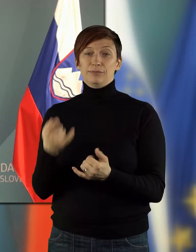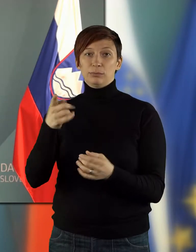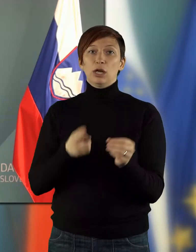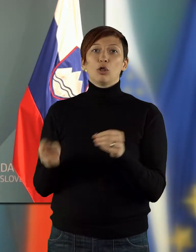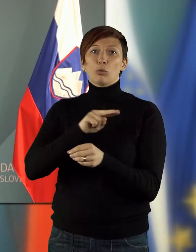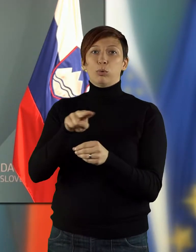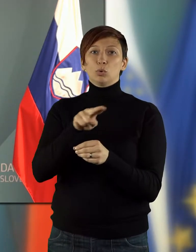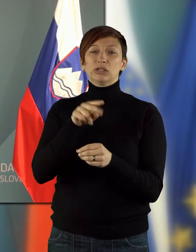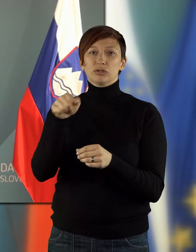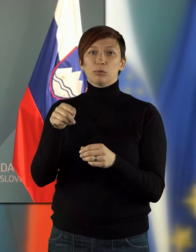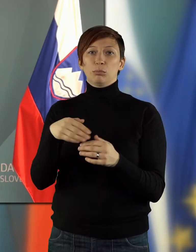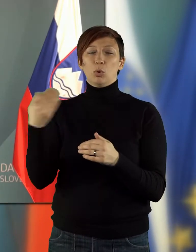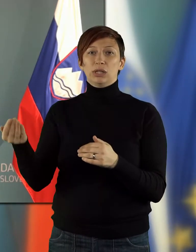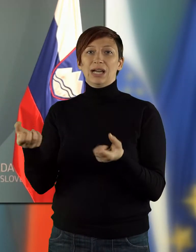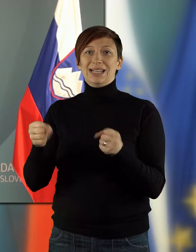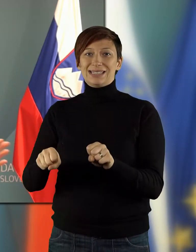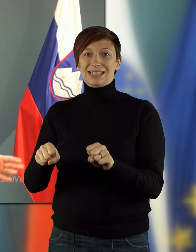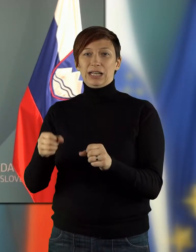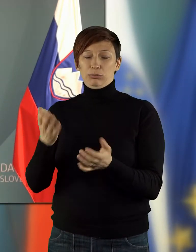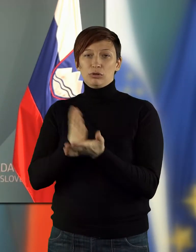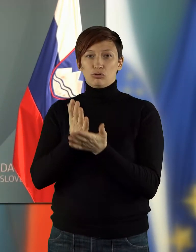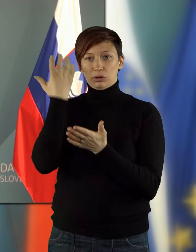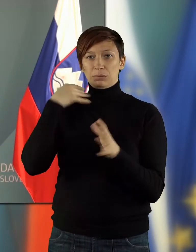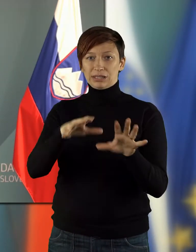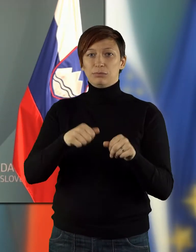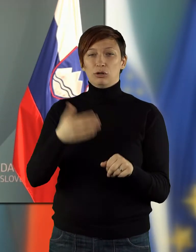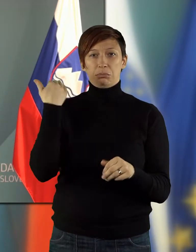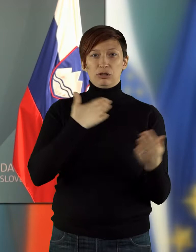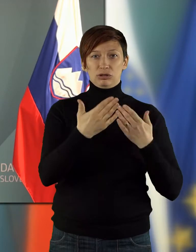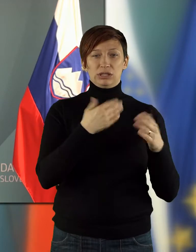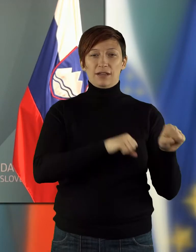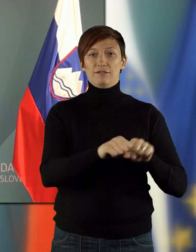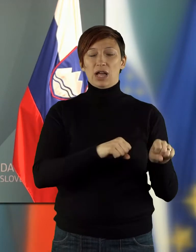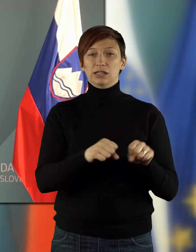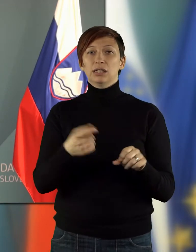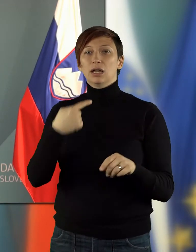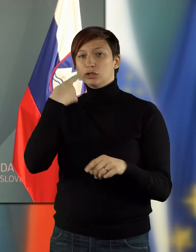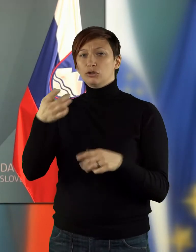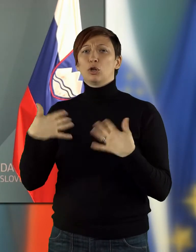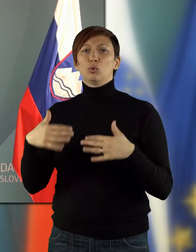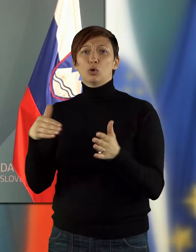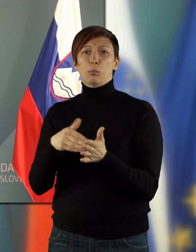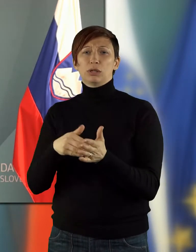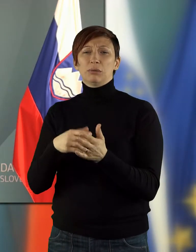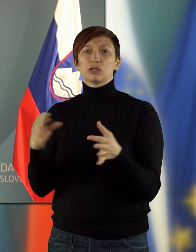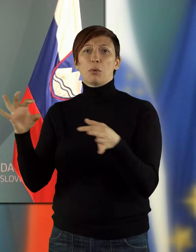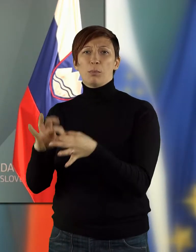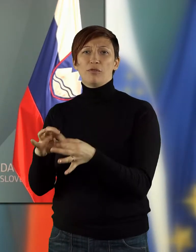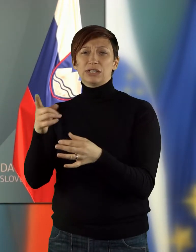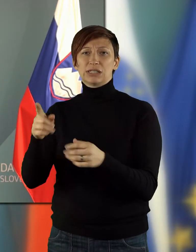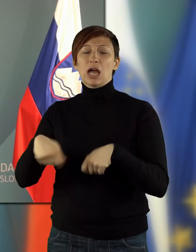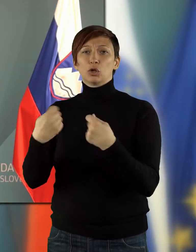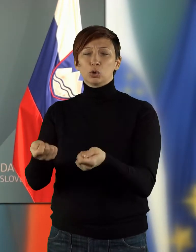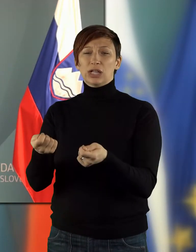temi dopolnitvami pa smo poleg tistih sklepov, ki so bili že sprejeti na eni od prejšnjih sej vlad, naslovili nujne potrebe, ki